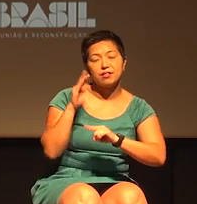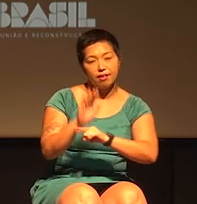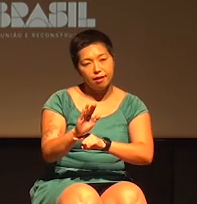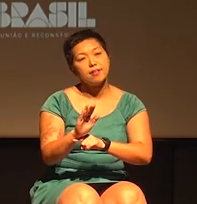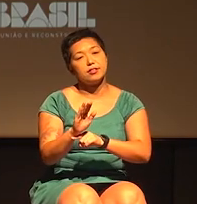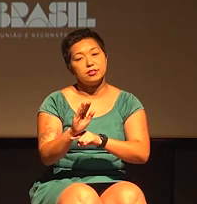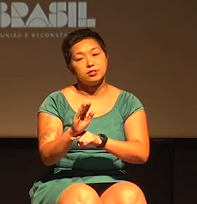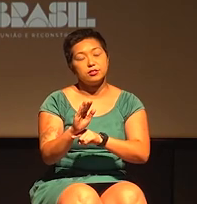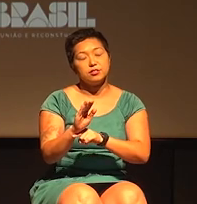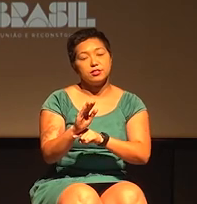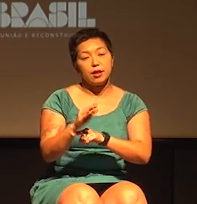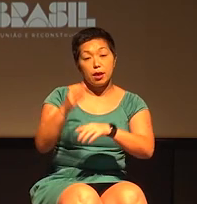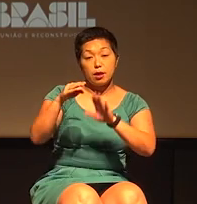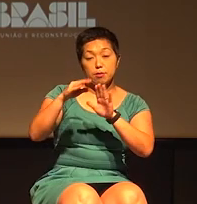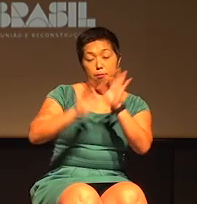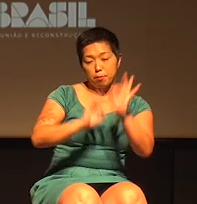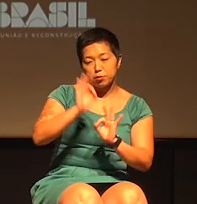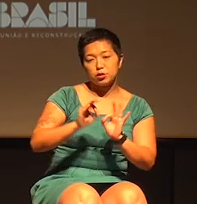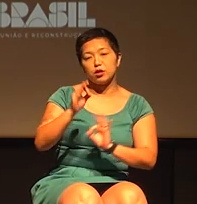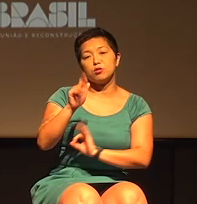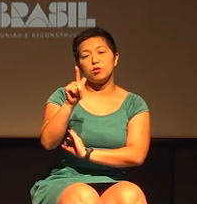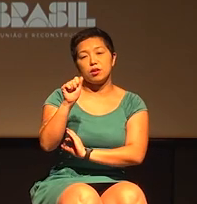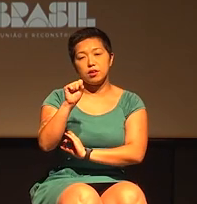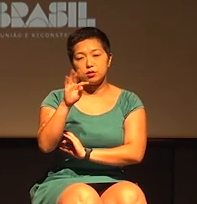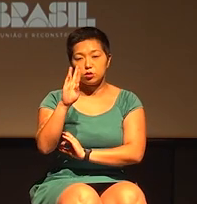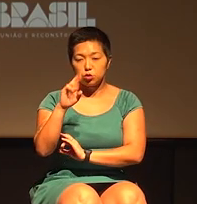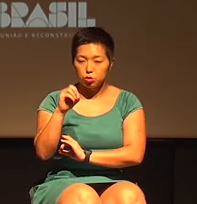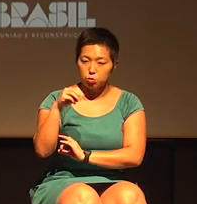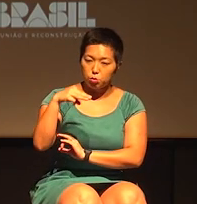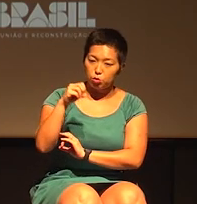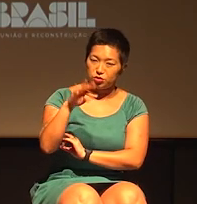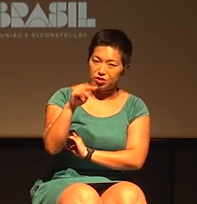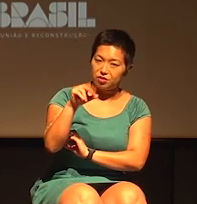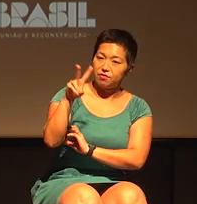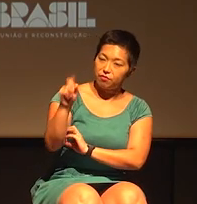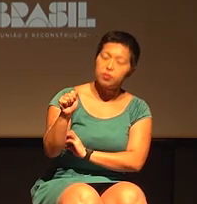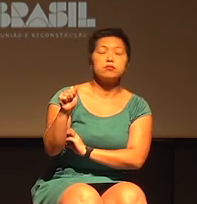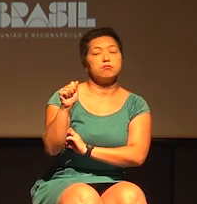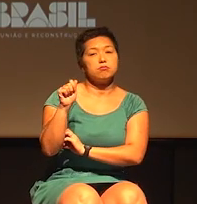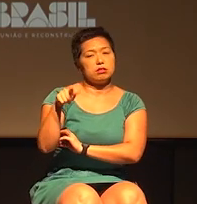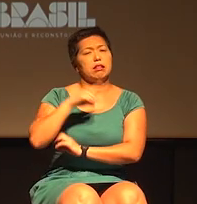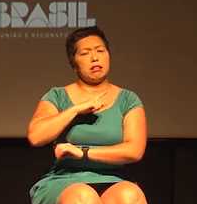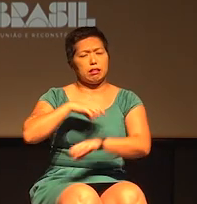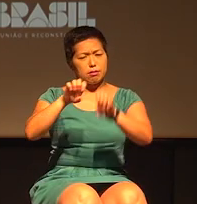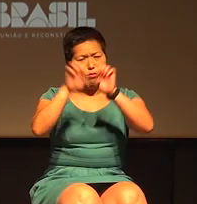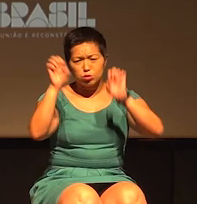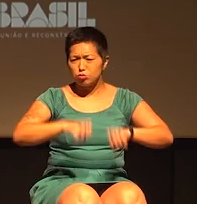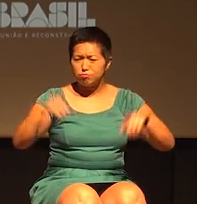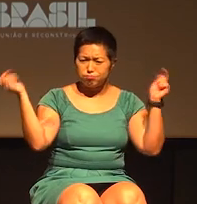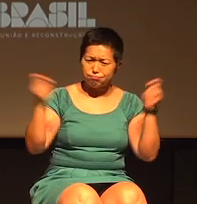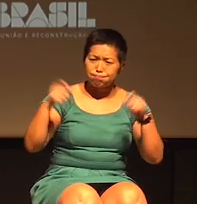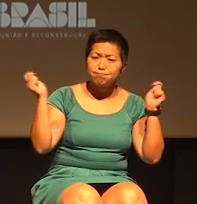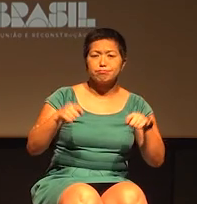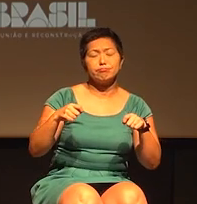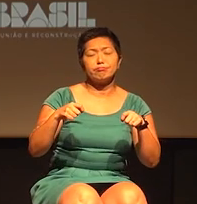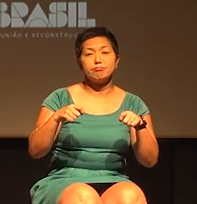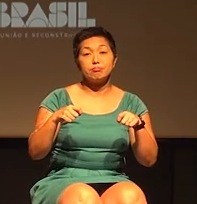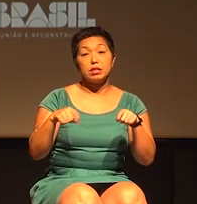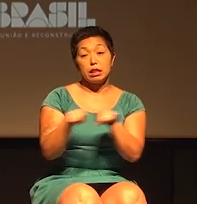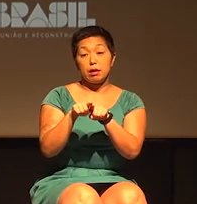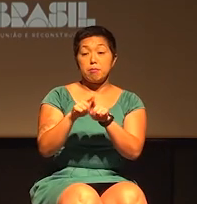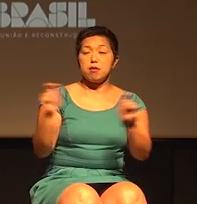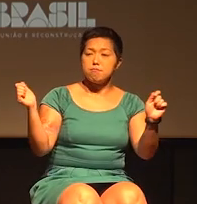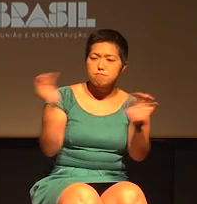gastromotiva eh que é enfim maravilhosa né enfim Aquela toda aquela estrutura aquela capacidade eh aquele